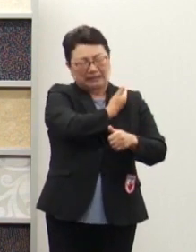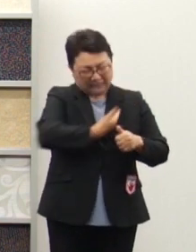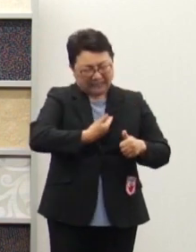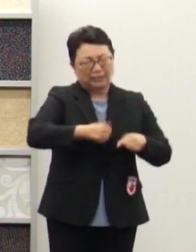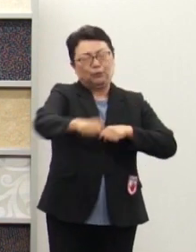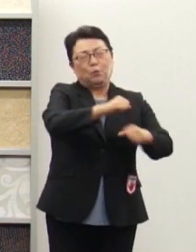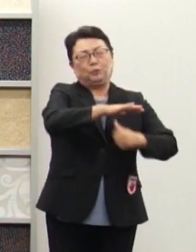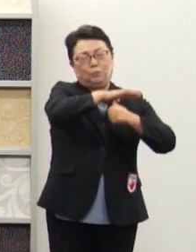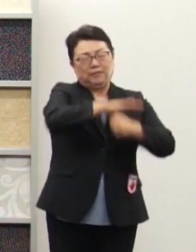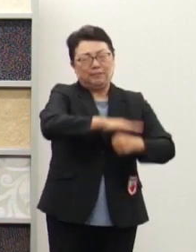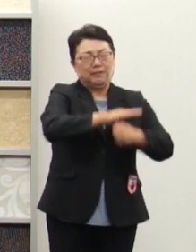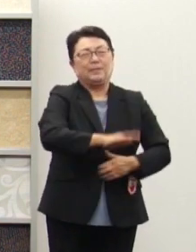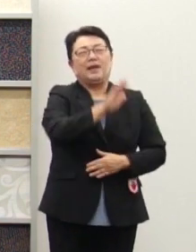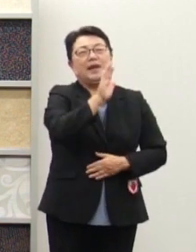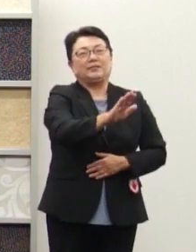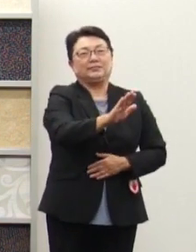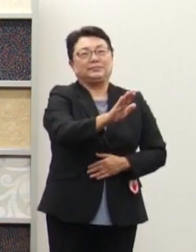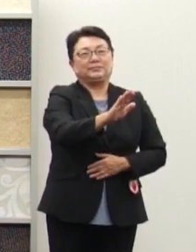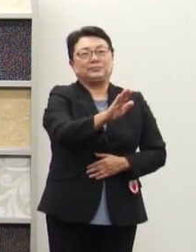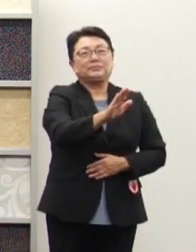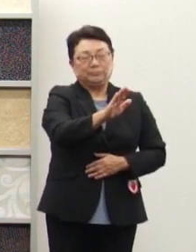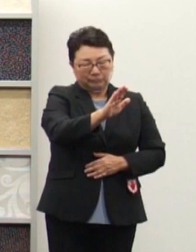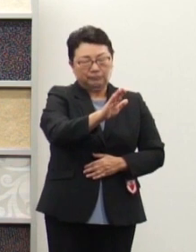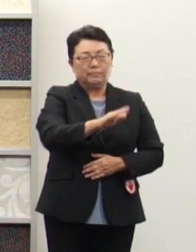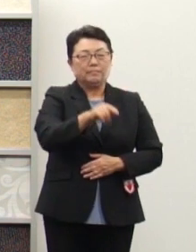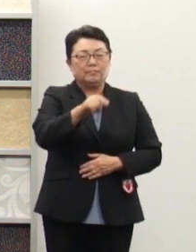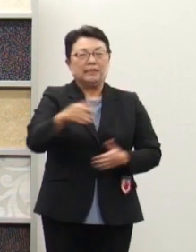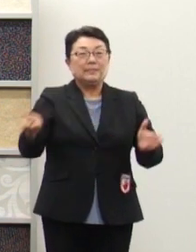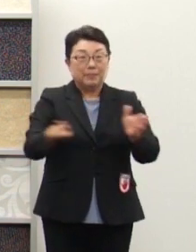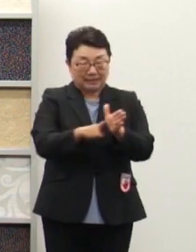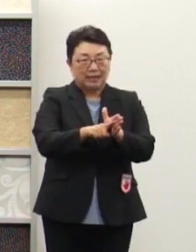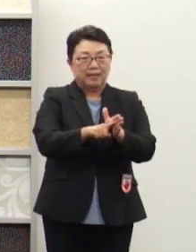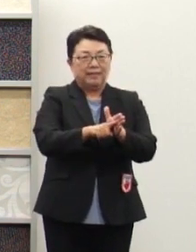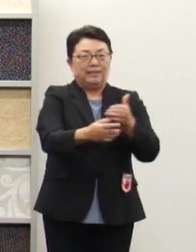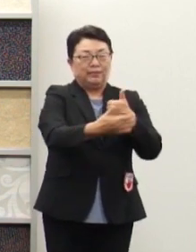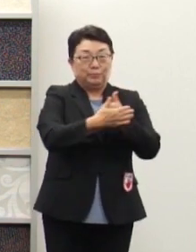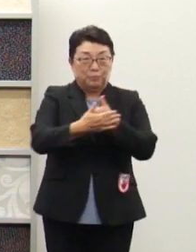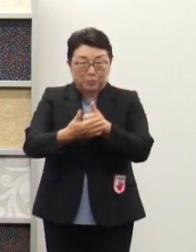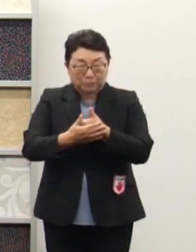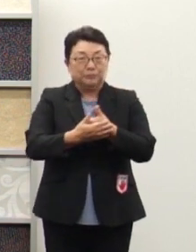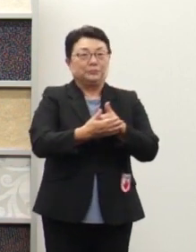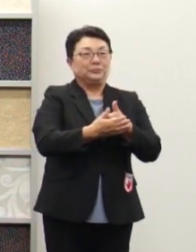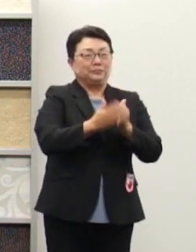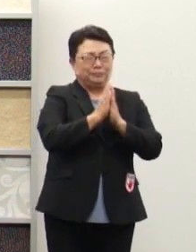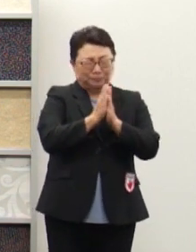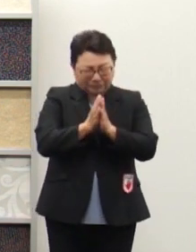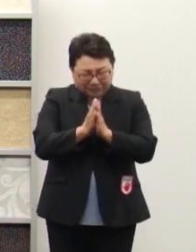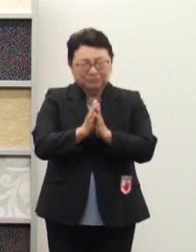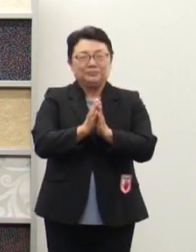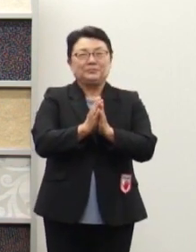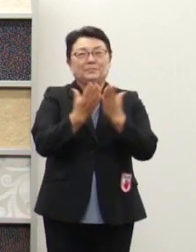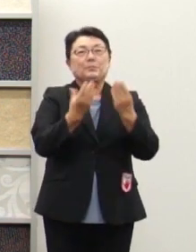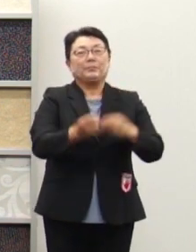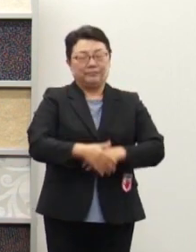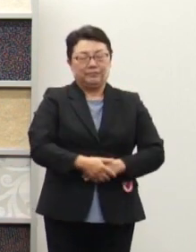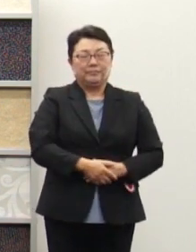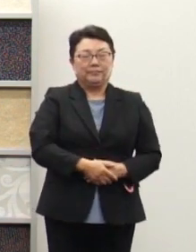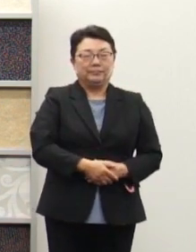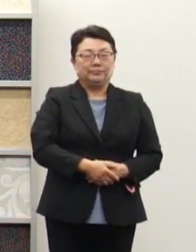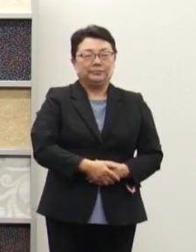は正当化されると考えまして、これまで協力要請に関しましても留意をしてきたところであ